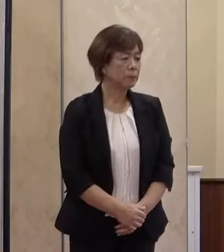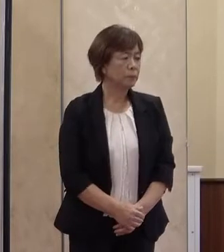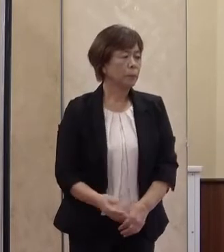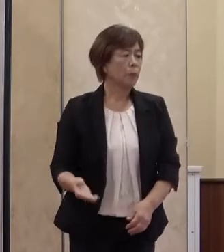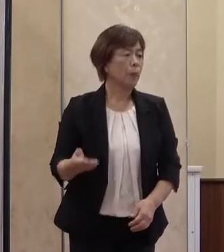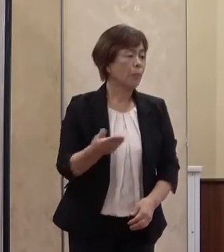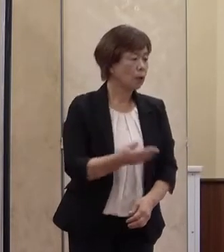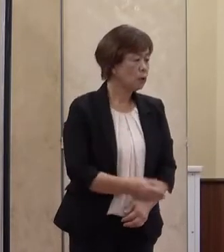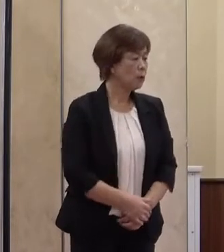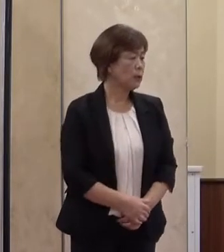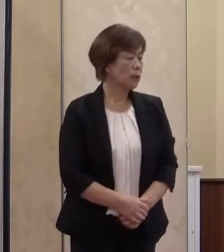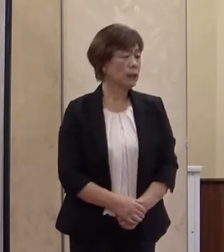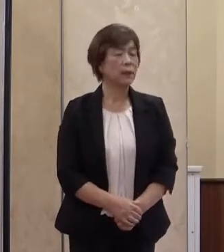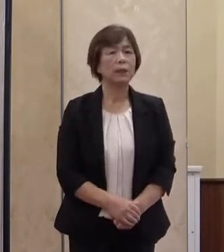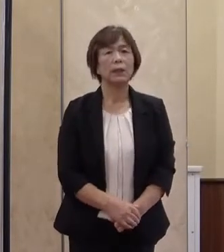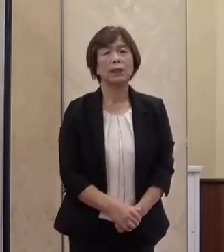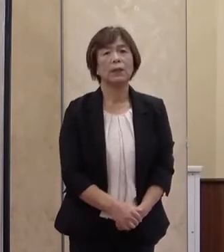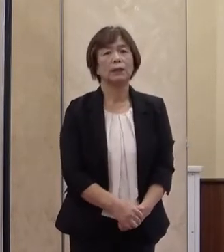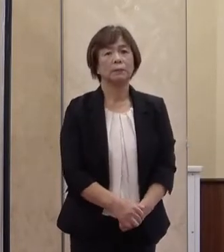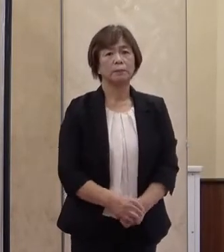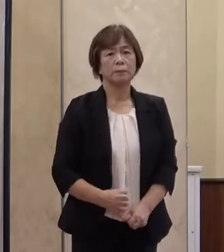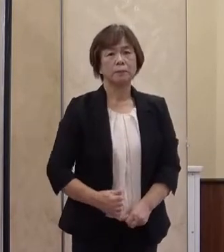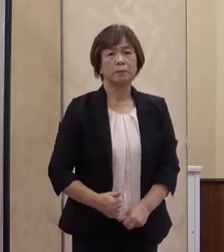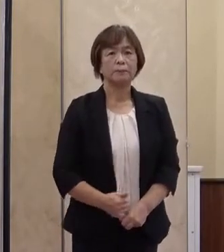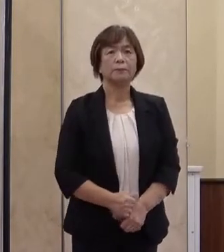次のご質問お願いします。